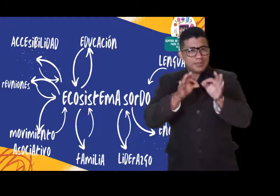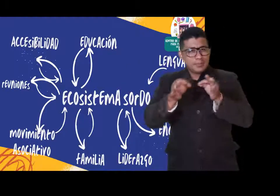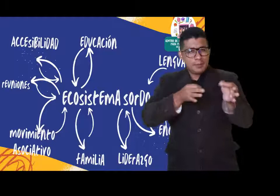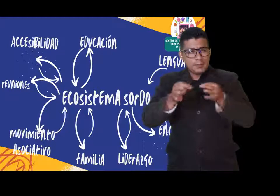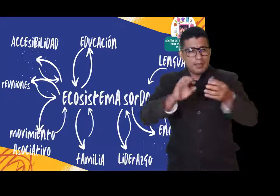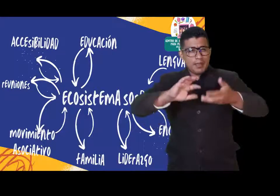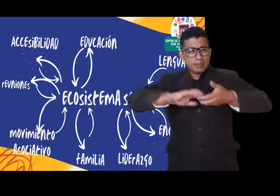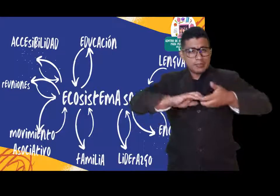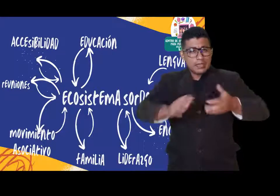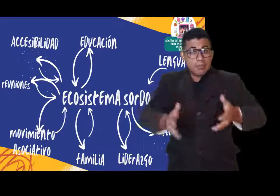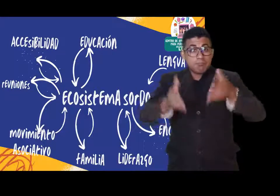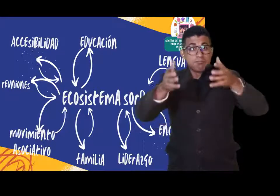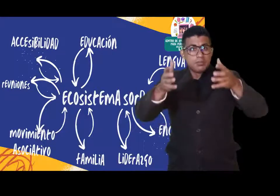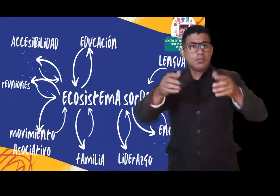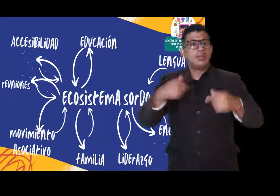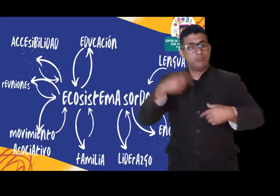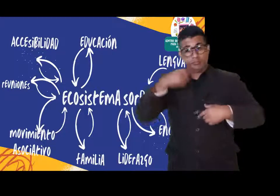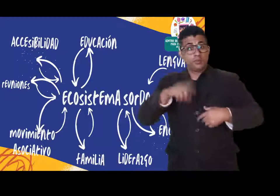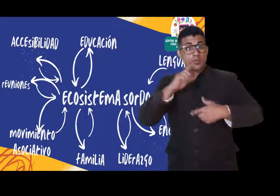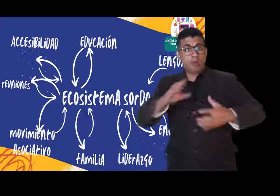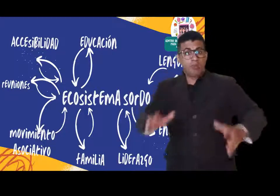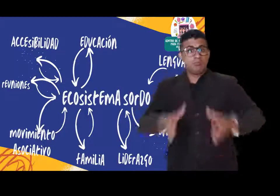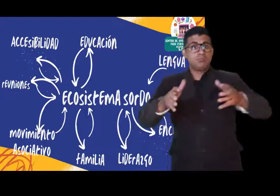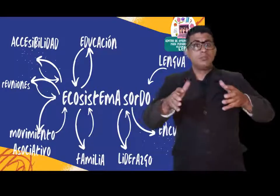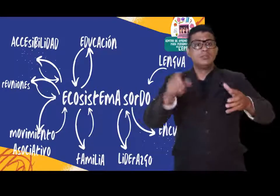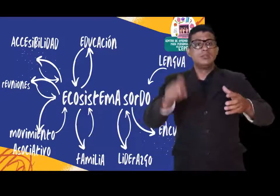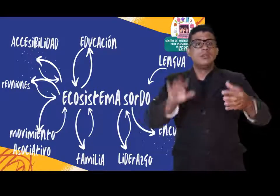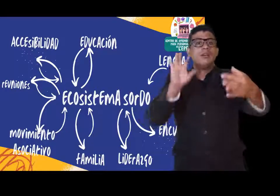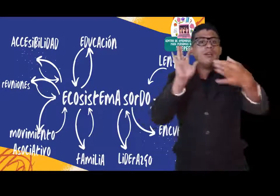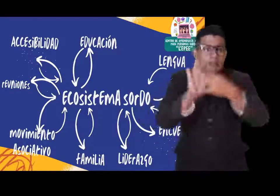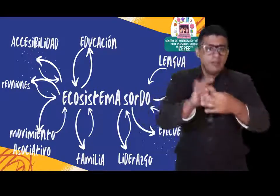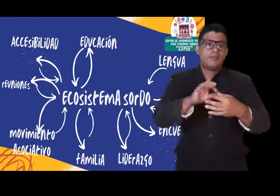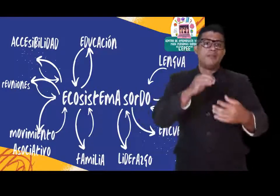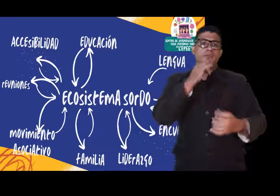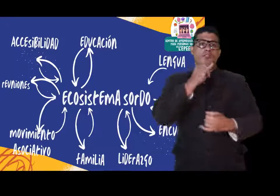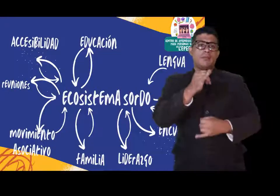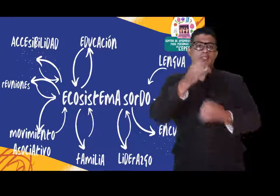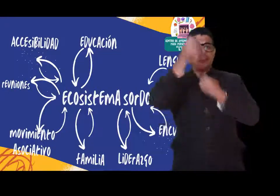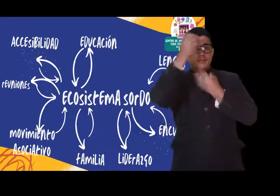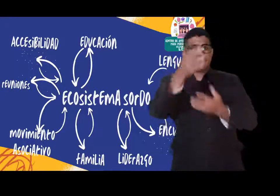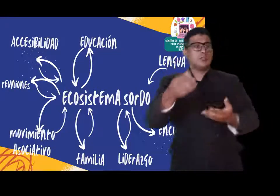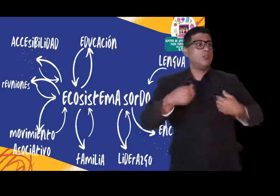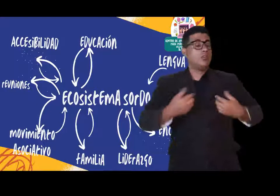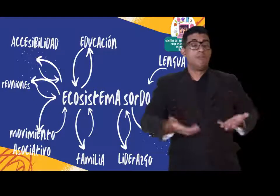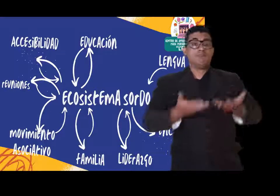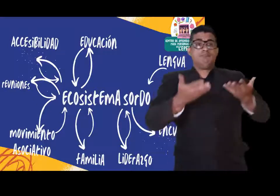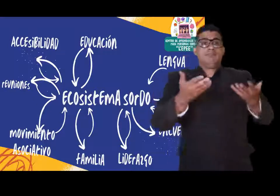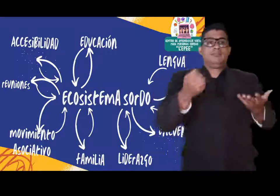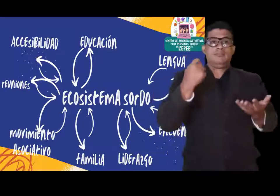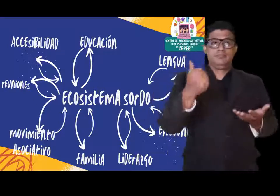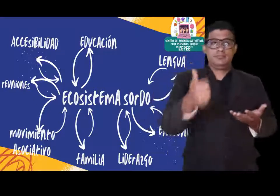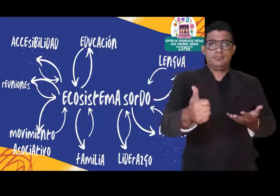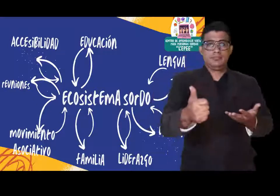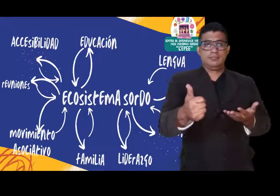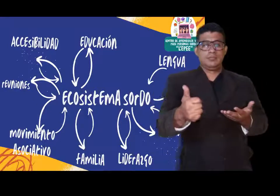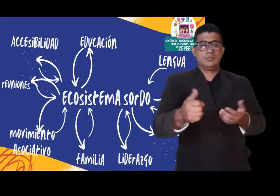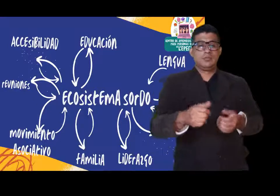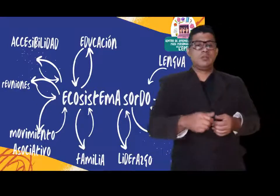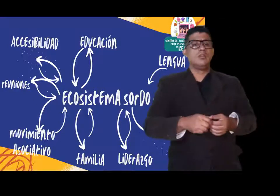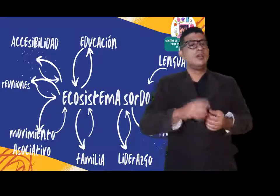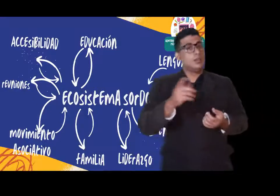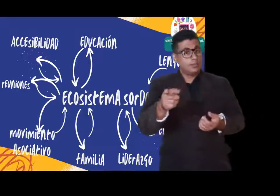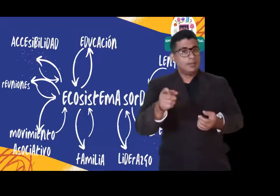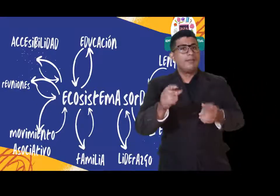manera hará que pueda entender lo que esté pasando a su alrededor. Lo que yo les comentaba antes de